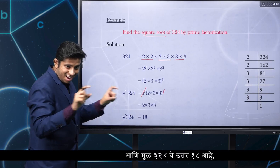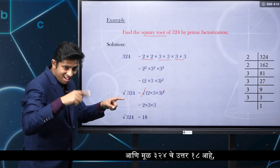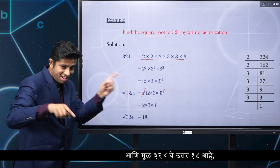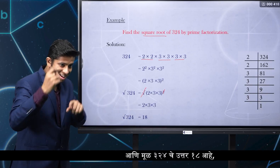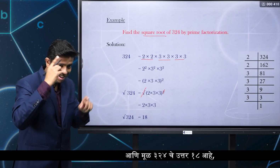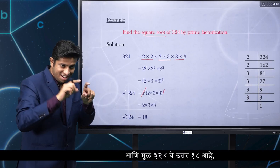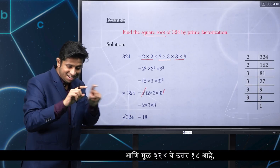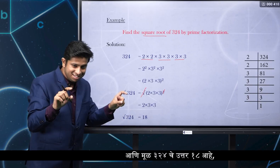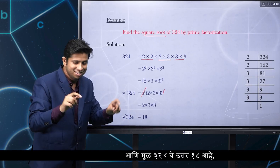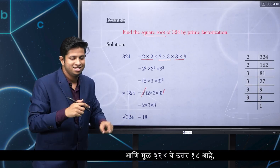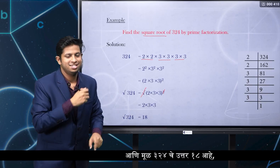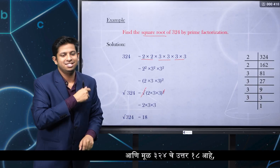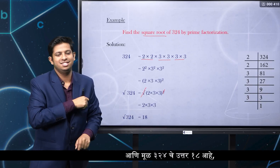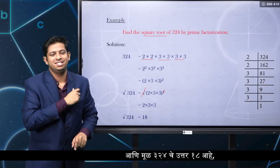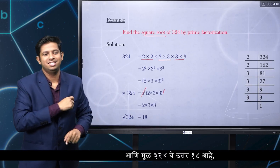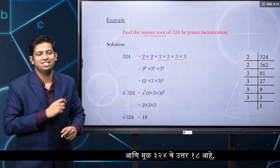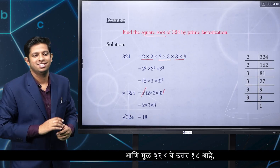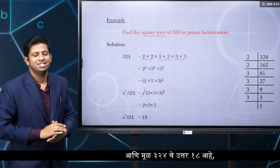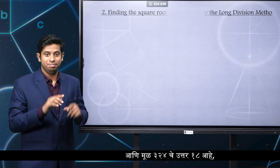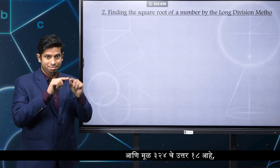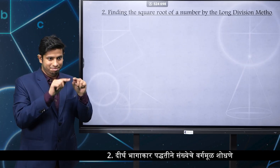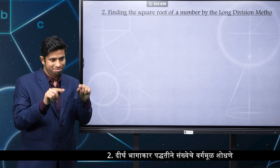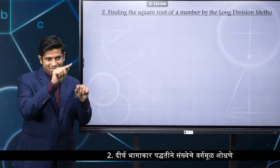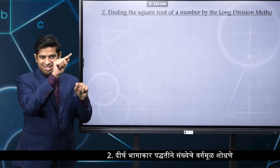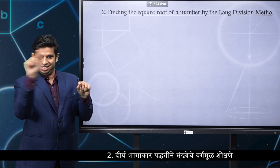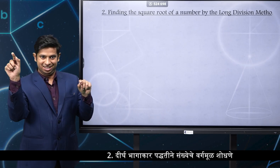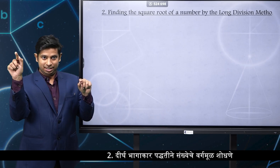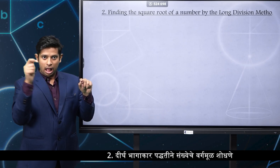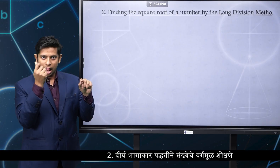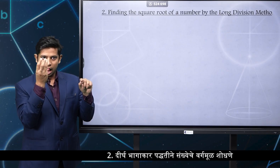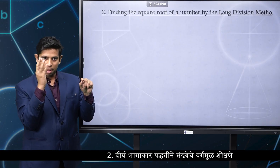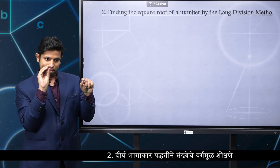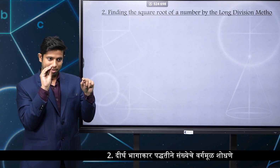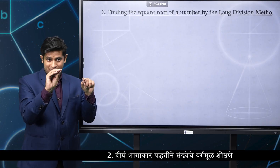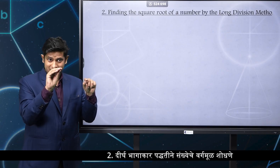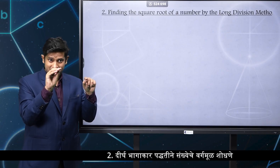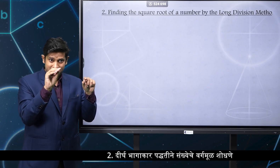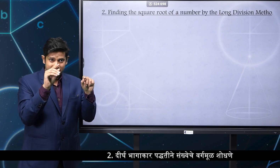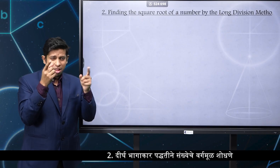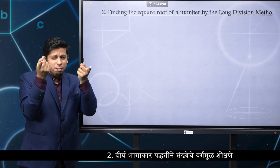मूळ 324चे उत्तर 18 आहे. दीर्घ भागाकार पद्धतीने संख्येचे वर्गमूळ शोधणे.